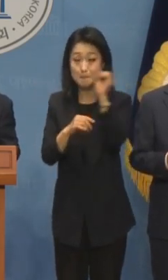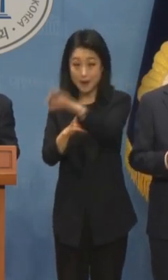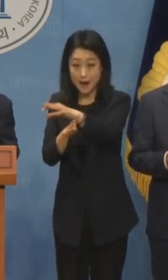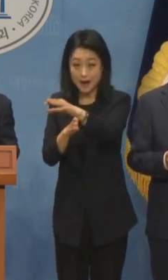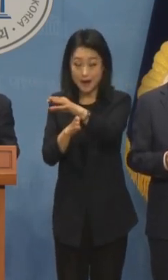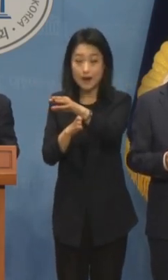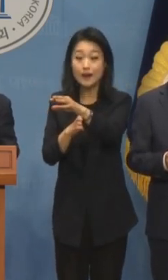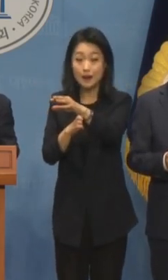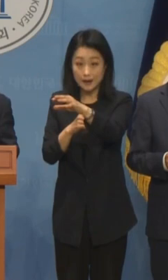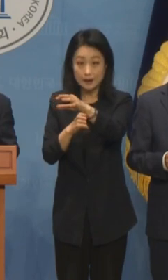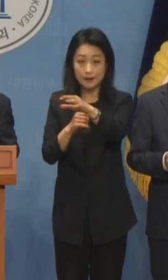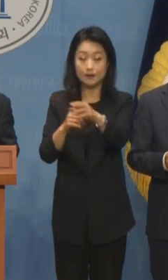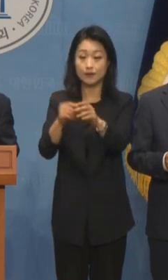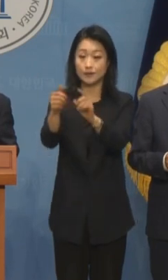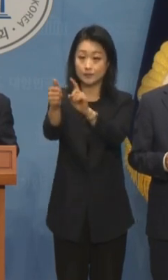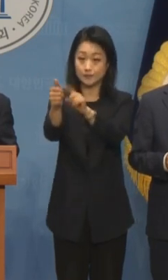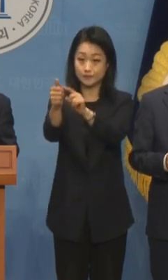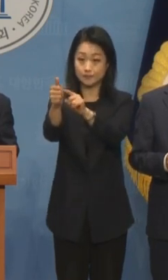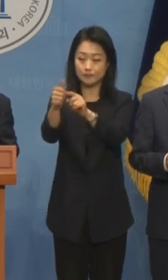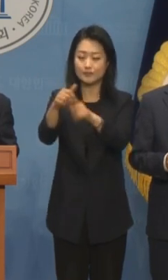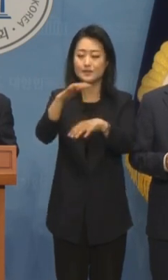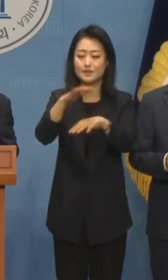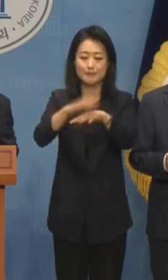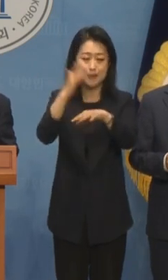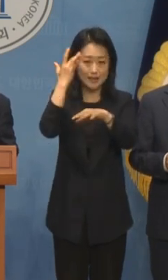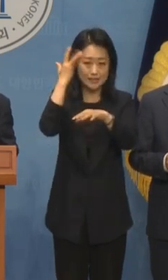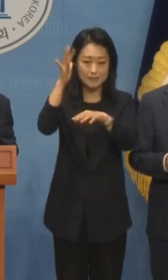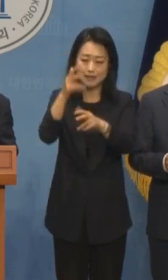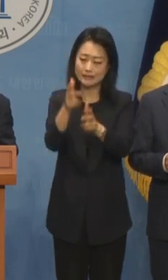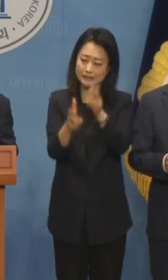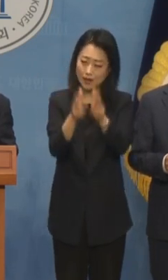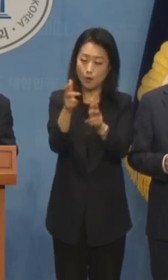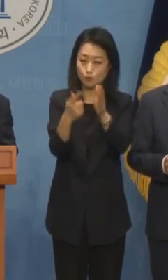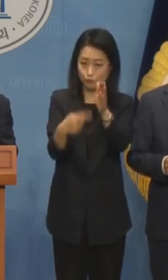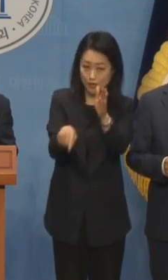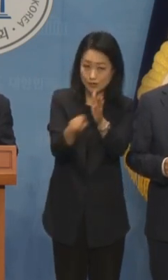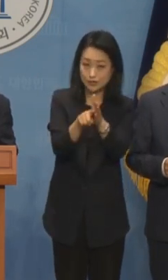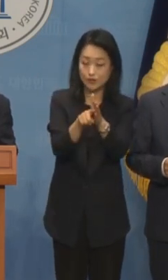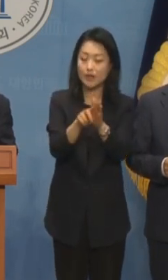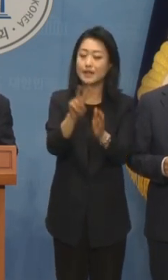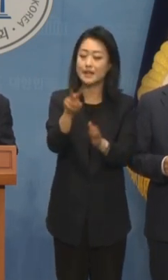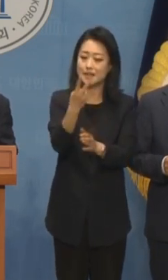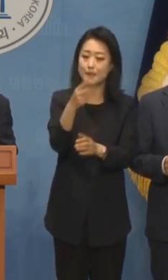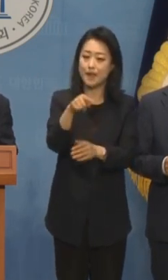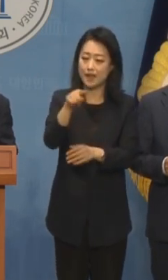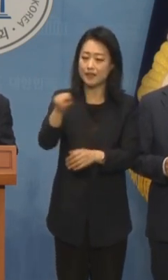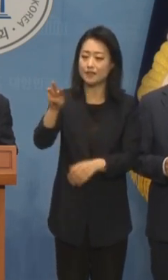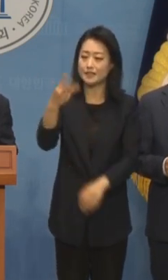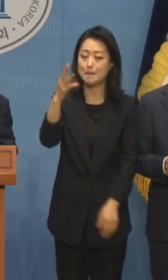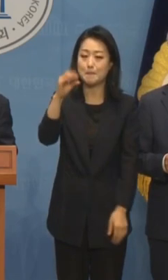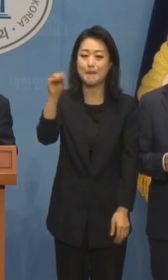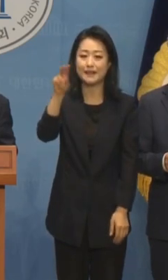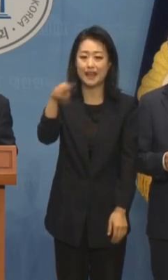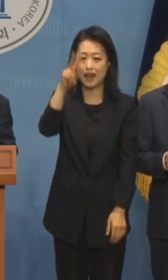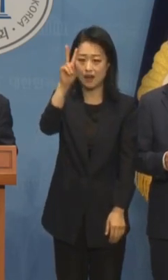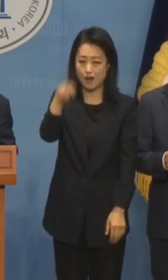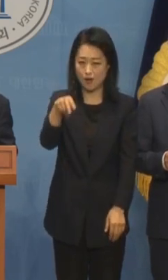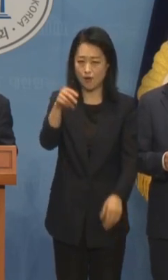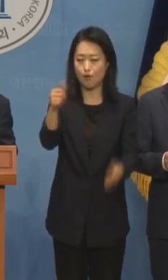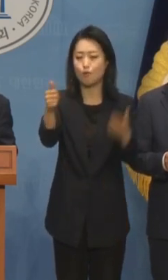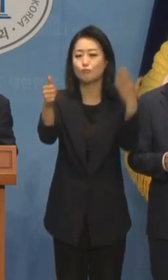김성해가 안부수에게 농장 사업을 추진하기 위해 200에서 300만 달러를